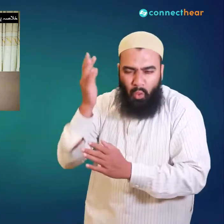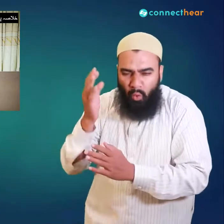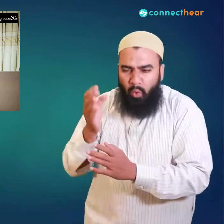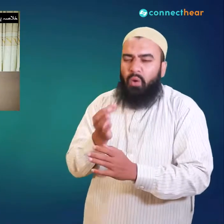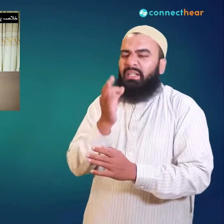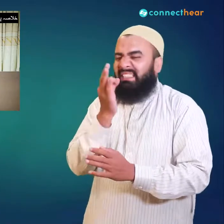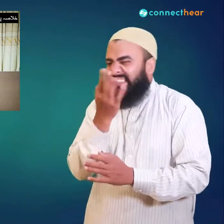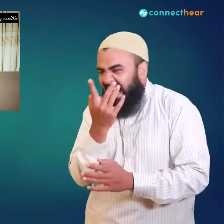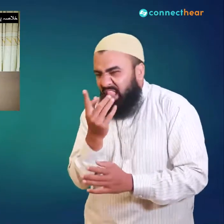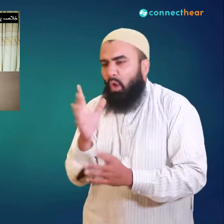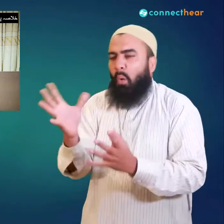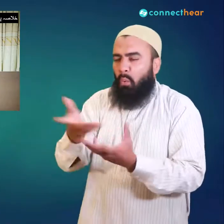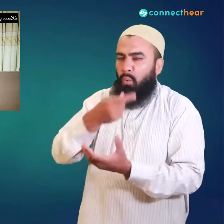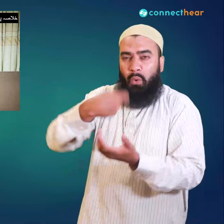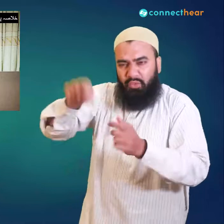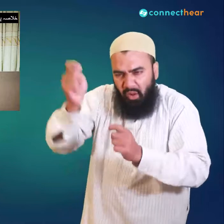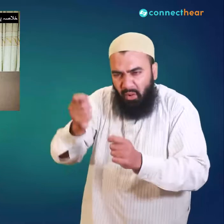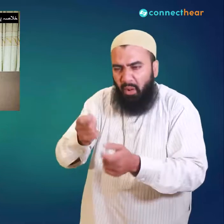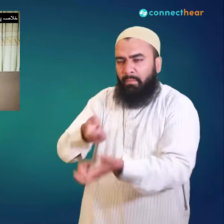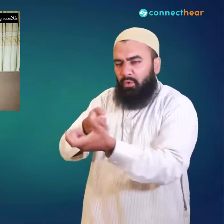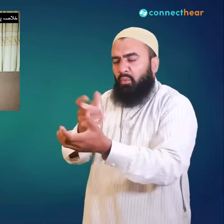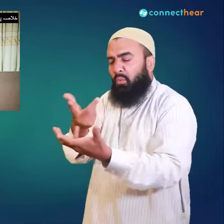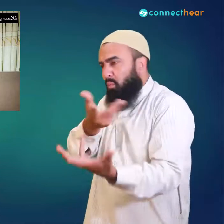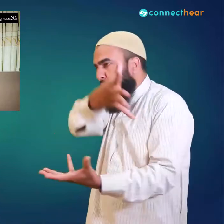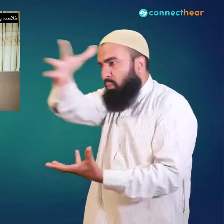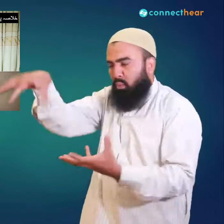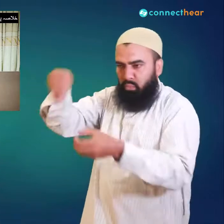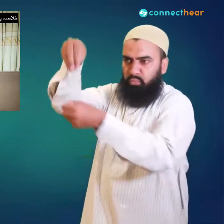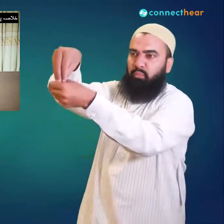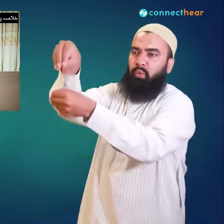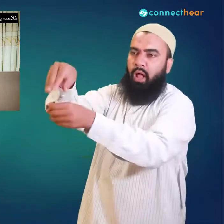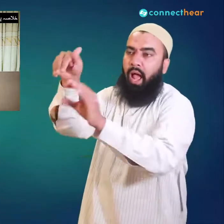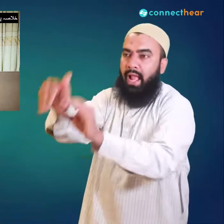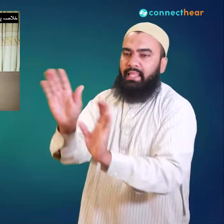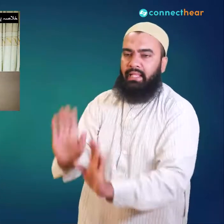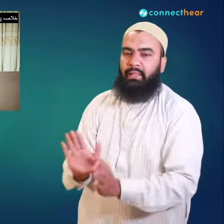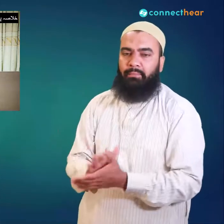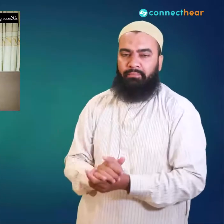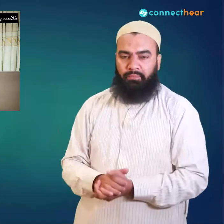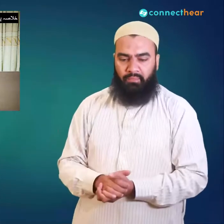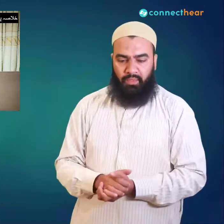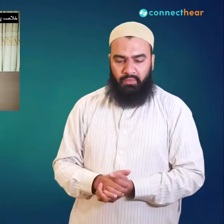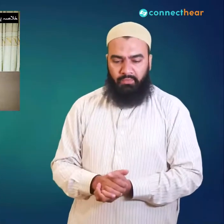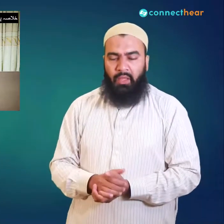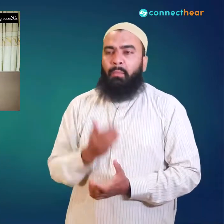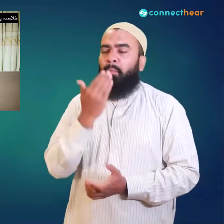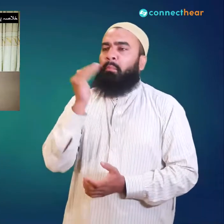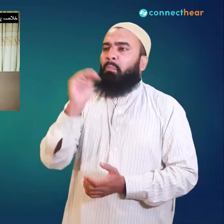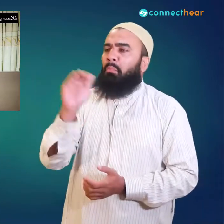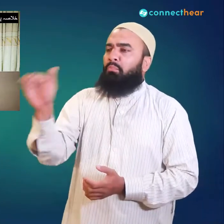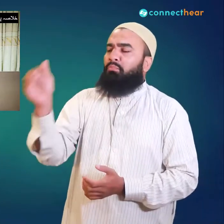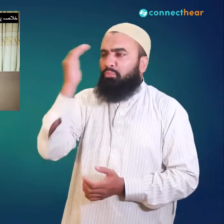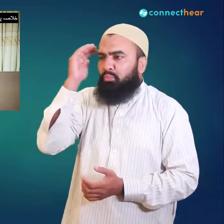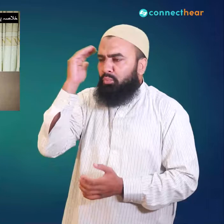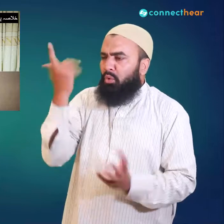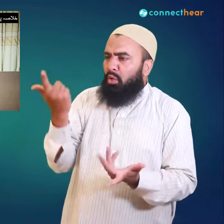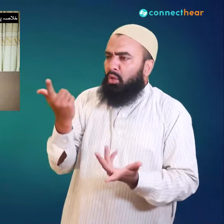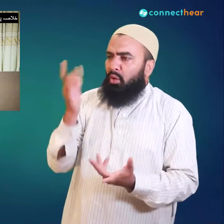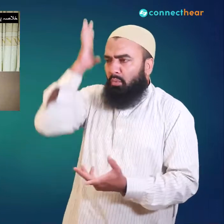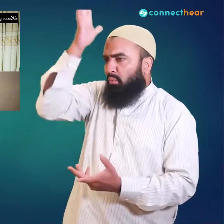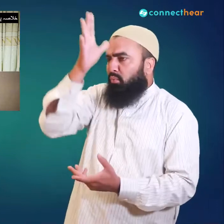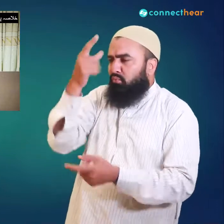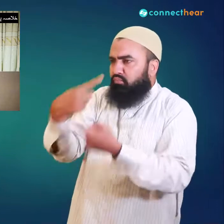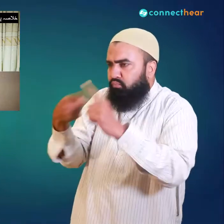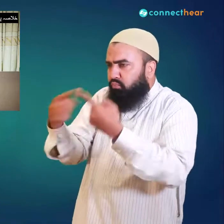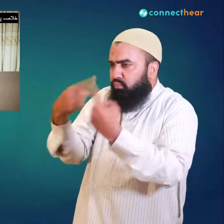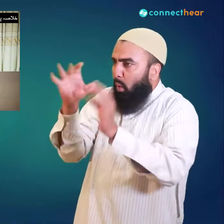ہے اسے جزیہ یا خراج کہا جاتا ہے۔ اس کو فی بھی کہا جاتا ہے۔